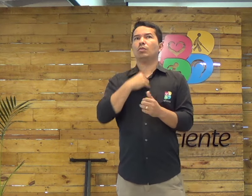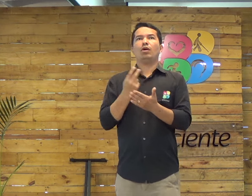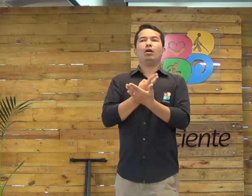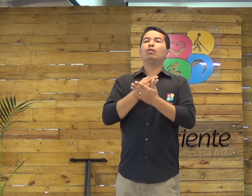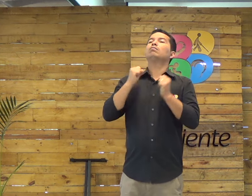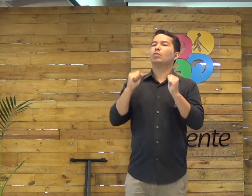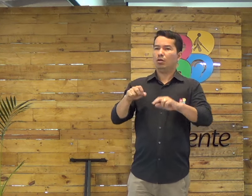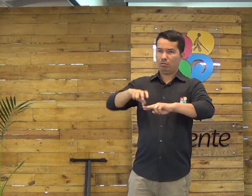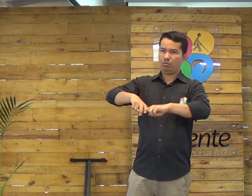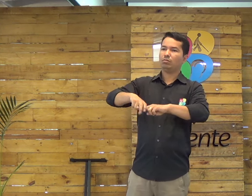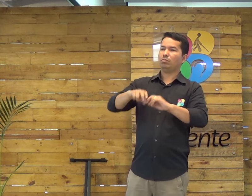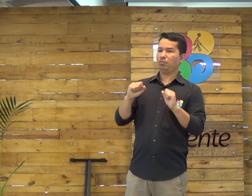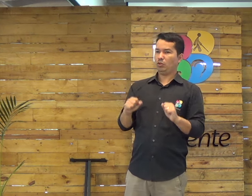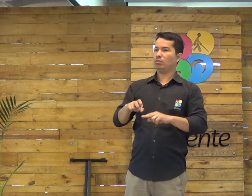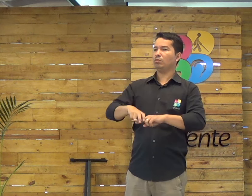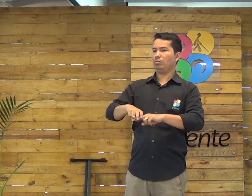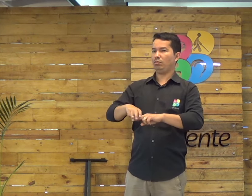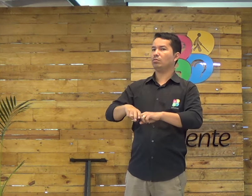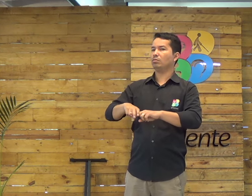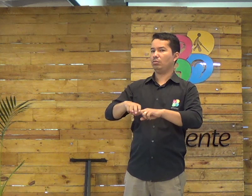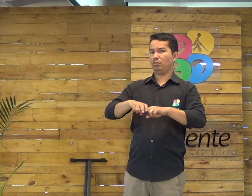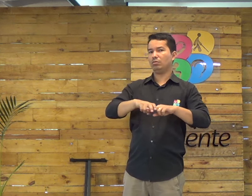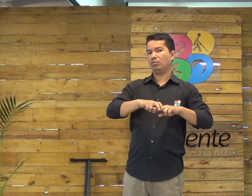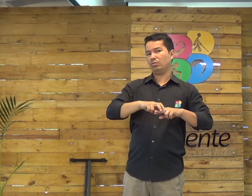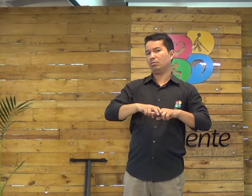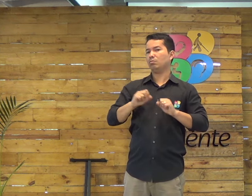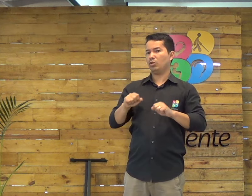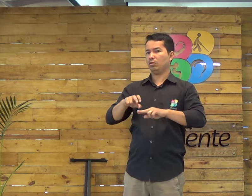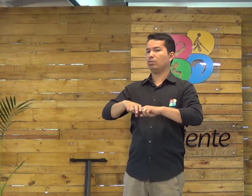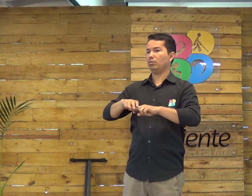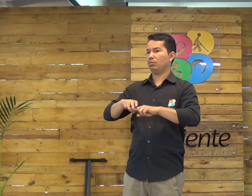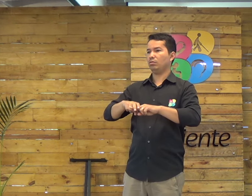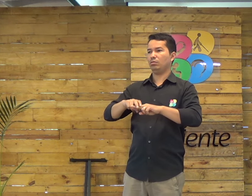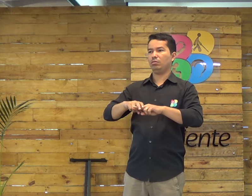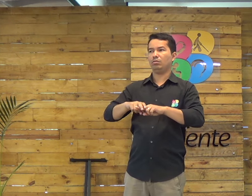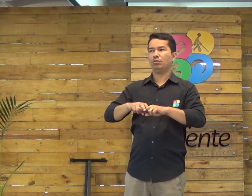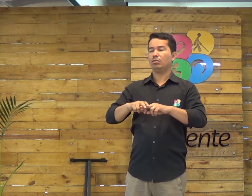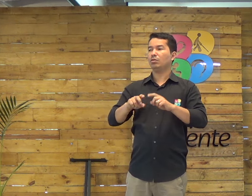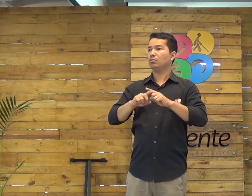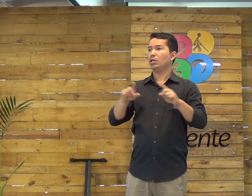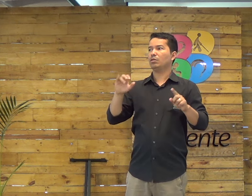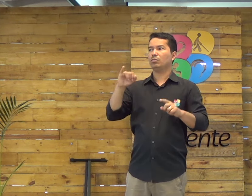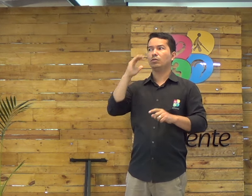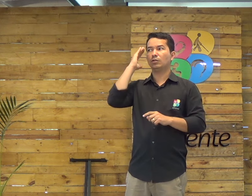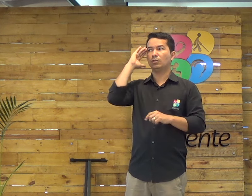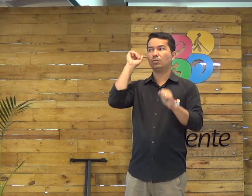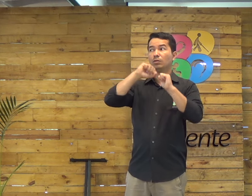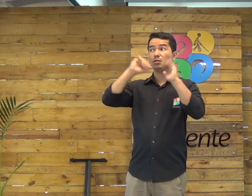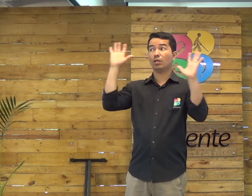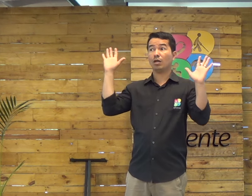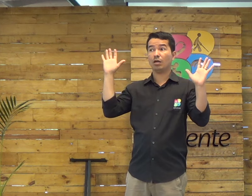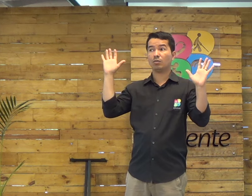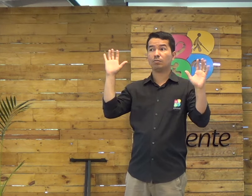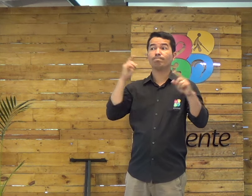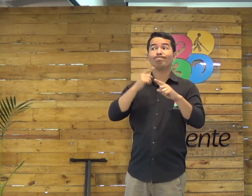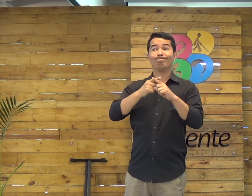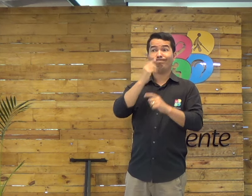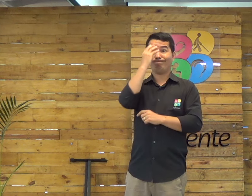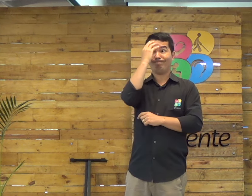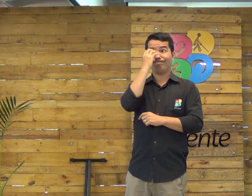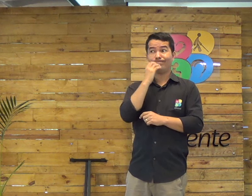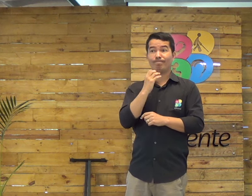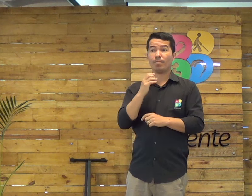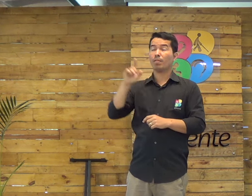Se você não entendeu, ai, desculpa, eu não foi bem, eu não entendi. Então senta. Pode sentar. Porque se você